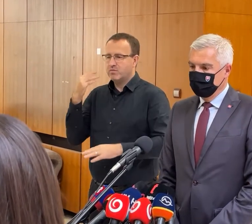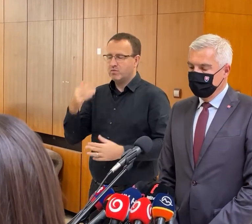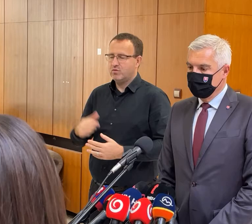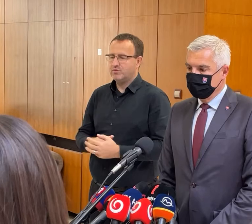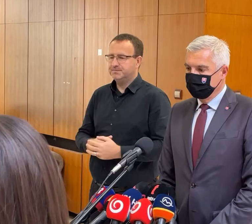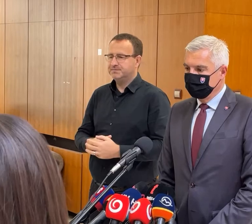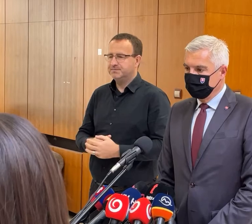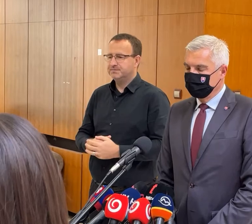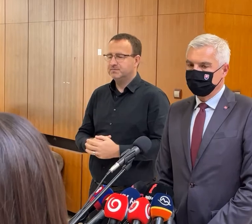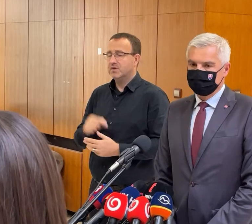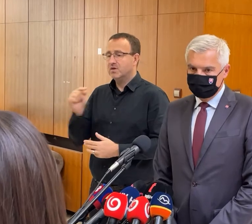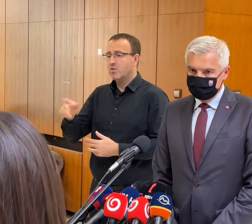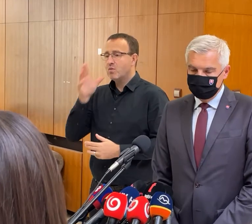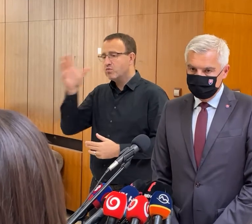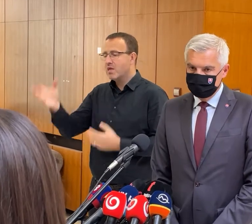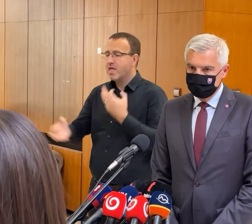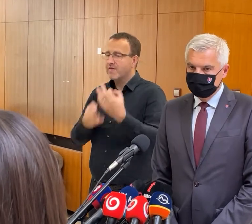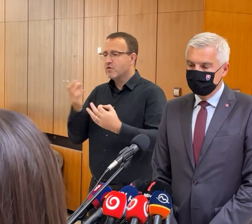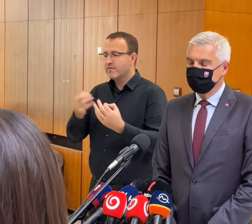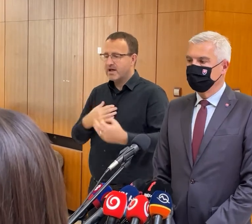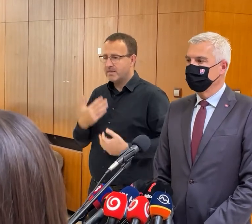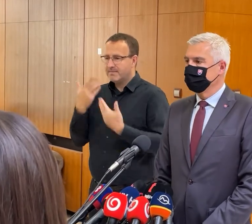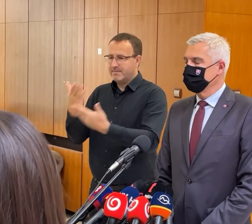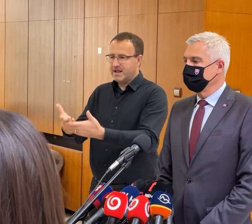bude informovať predkladateľ.